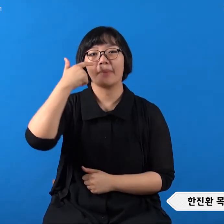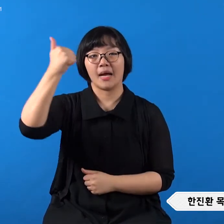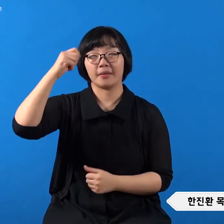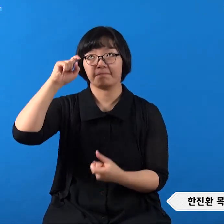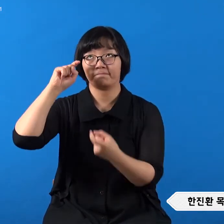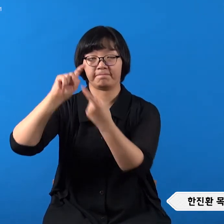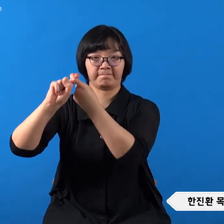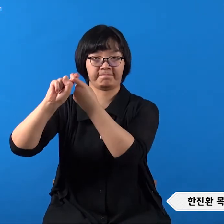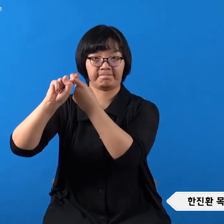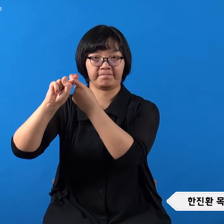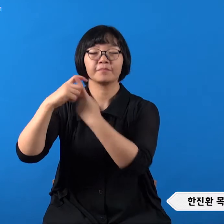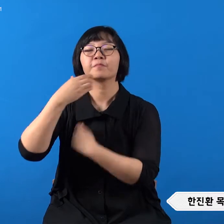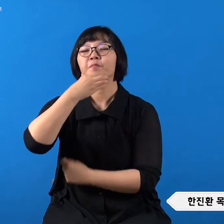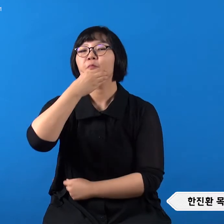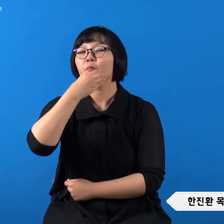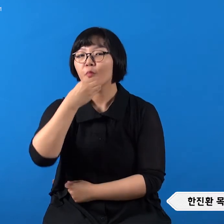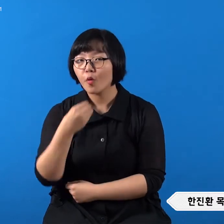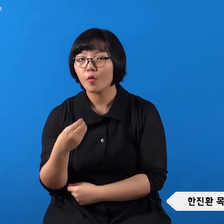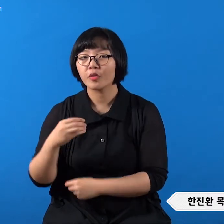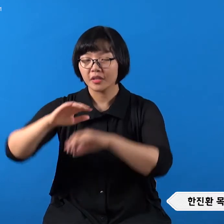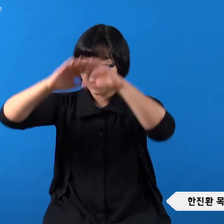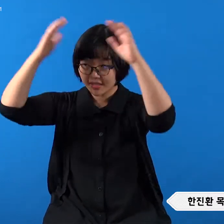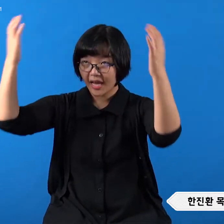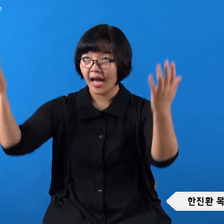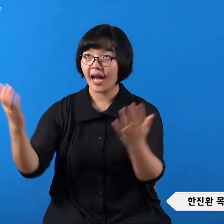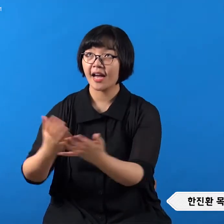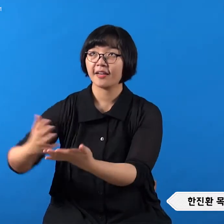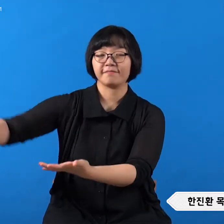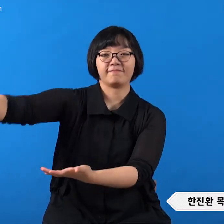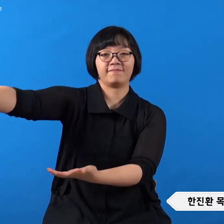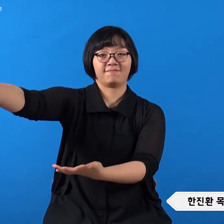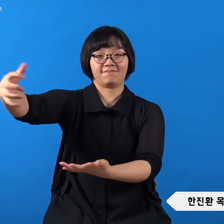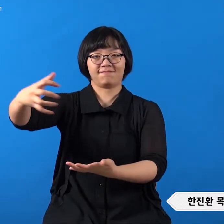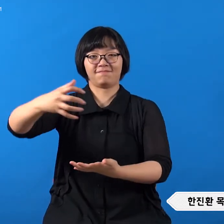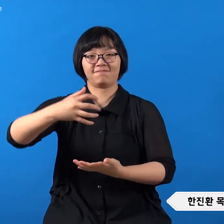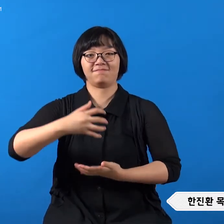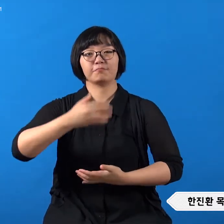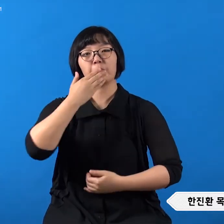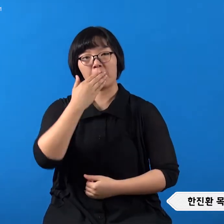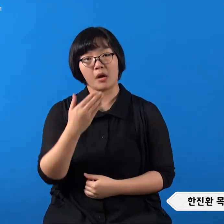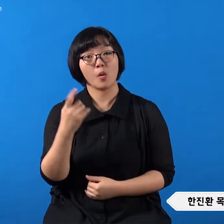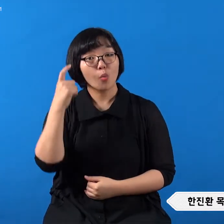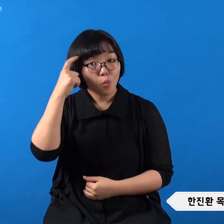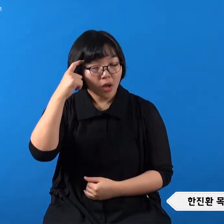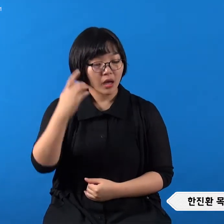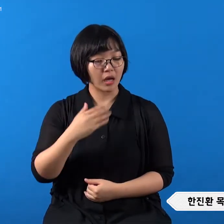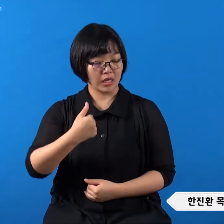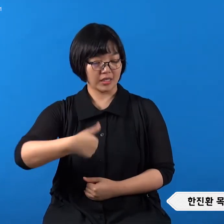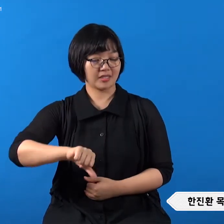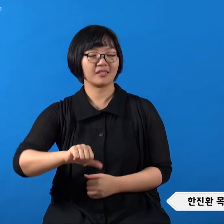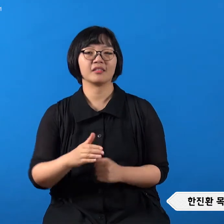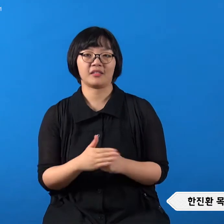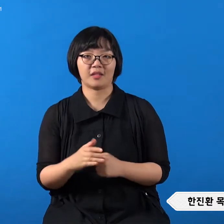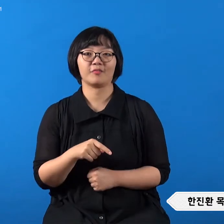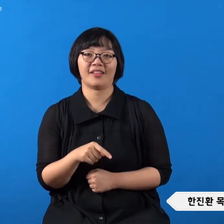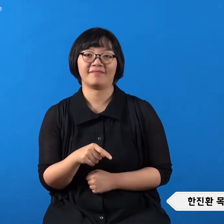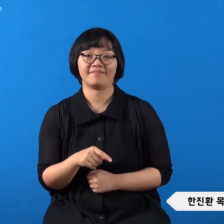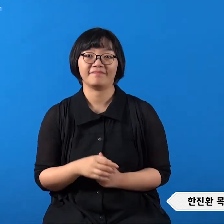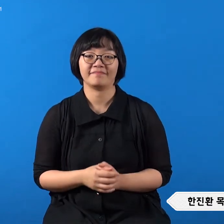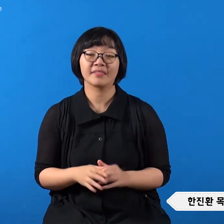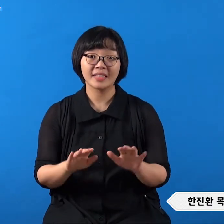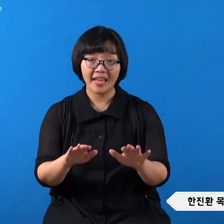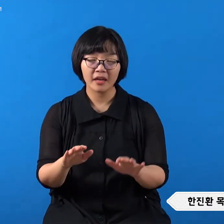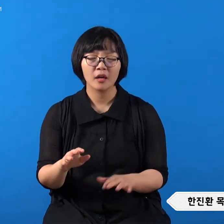복을 우리가 다 상속을 받게 되었습니다. 우리가 아들이기 때문에 그런 거죠. 그런데